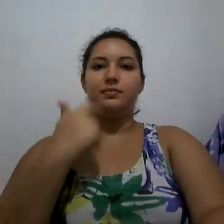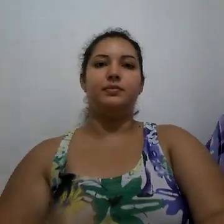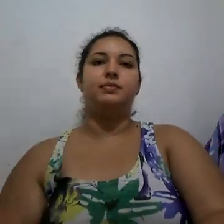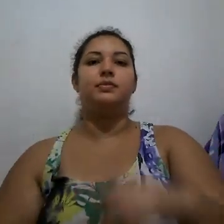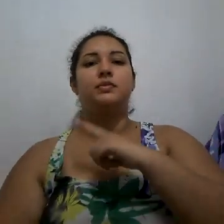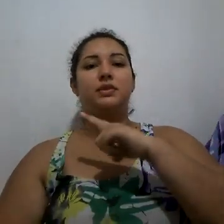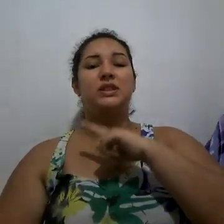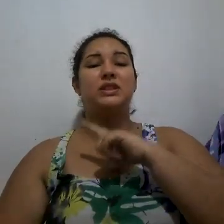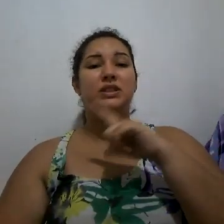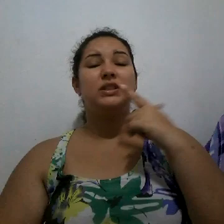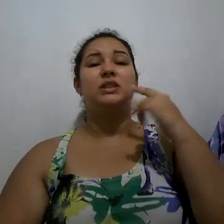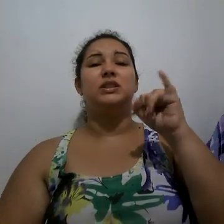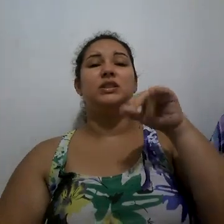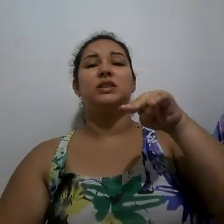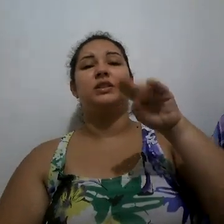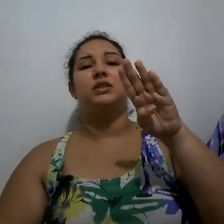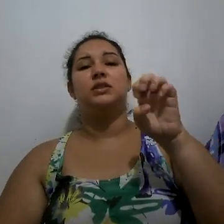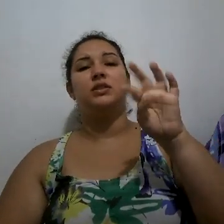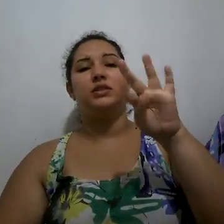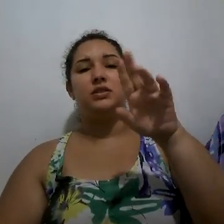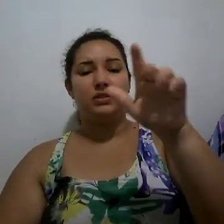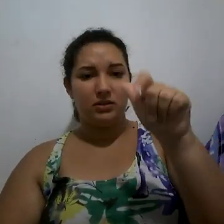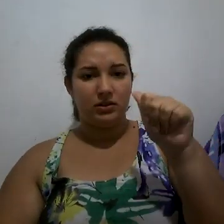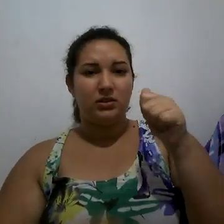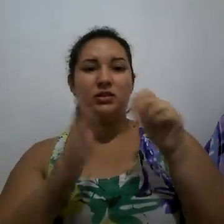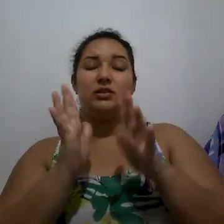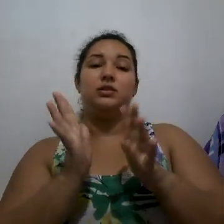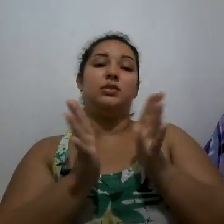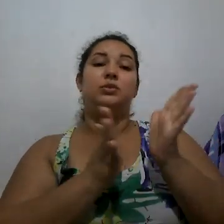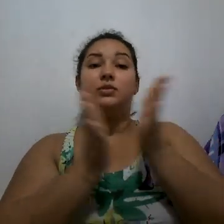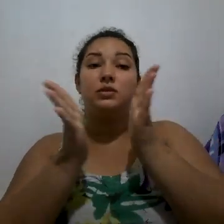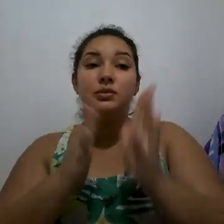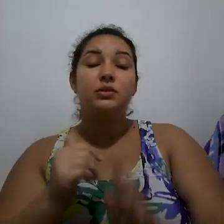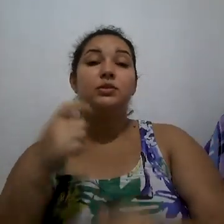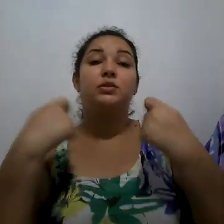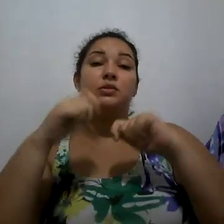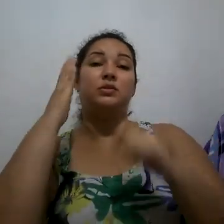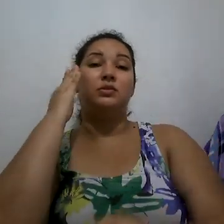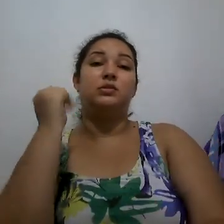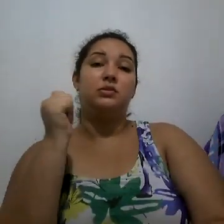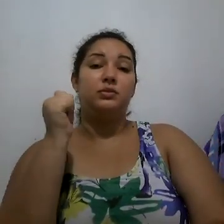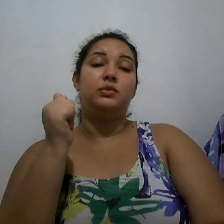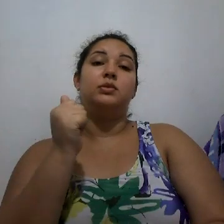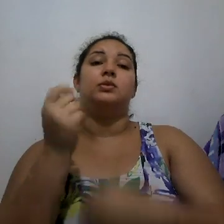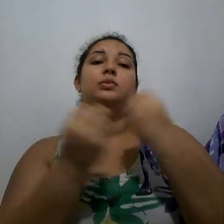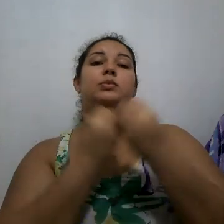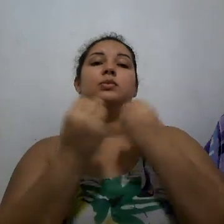incertezas ali no meio do caminho, ok? Então a gente tem que saber lidar ali com essas incertezas e